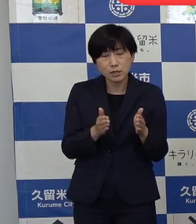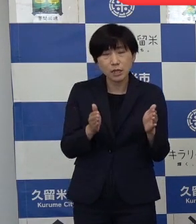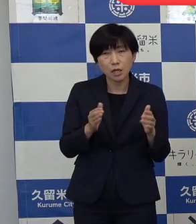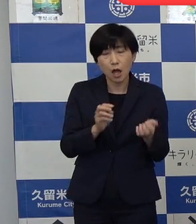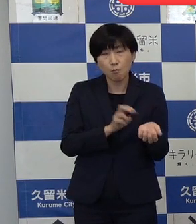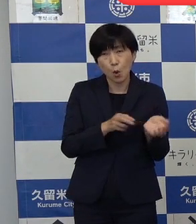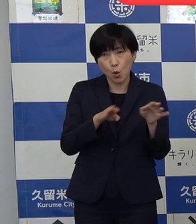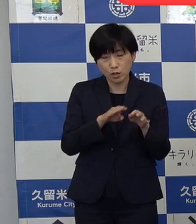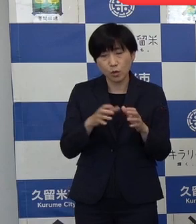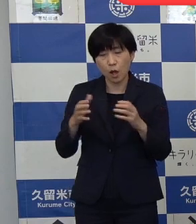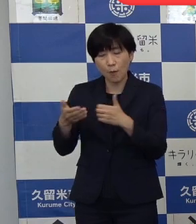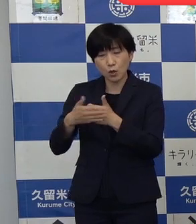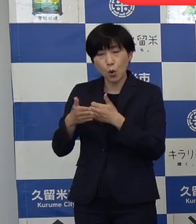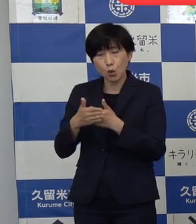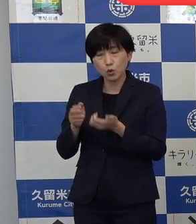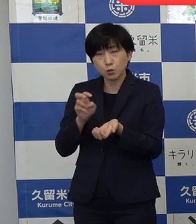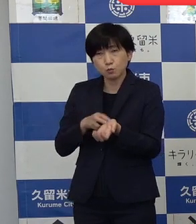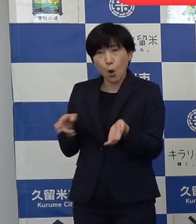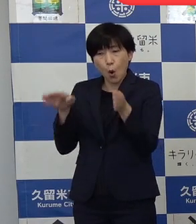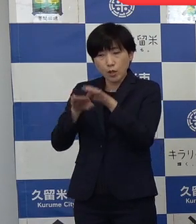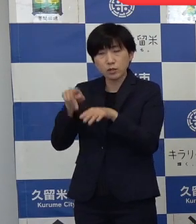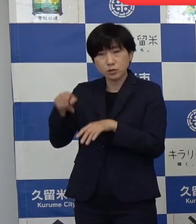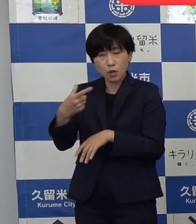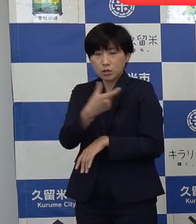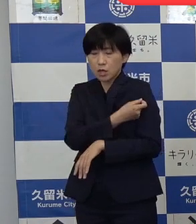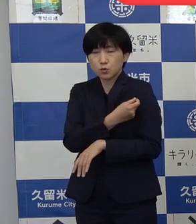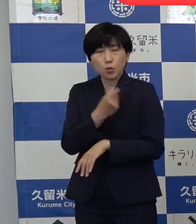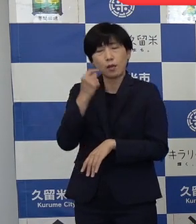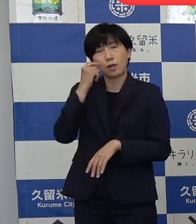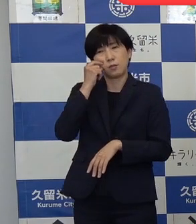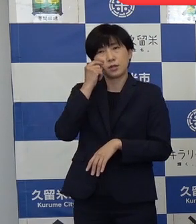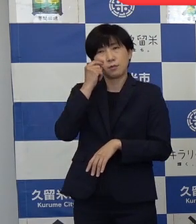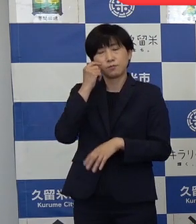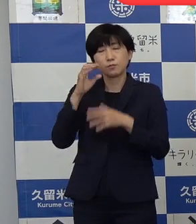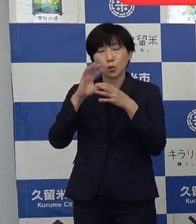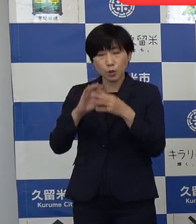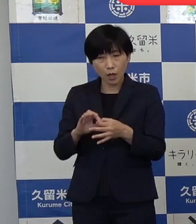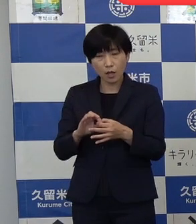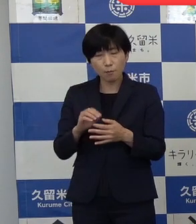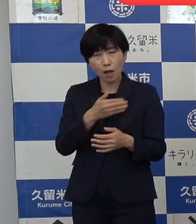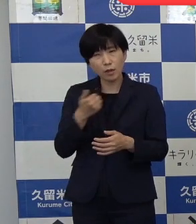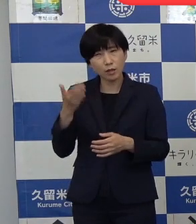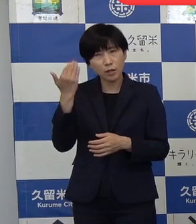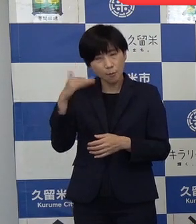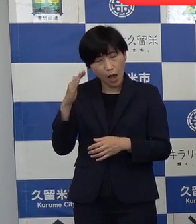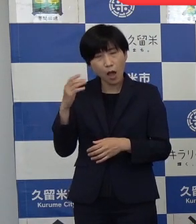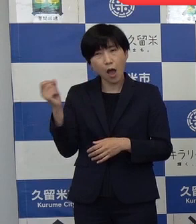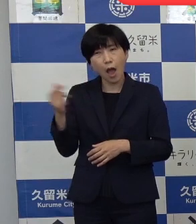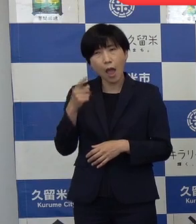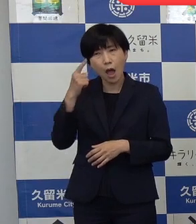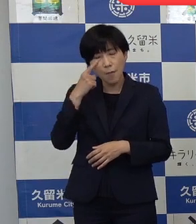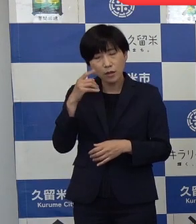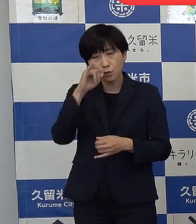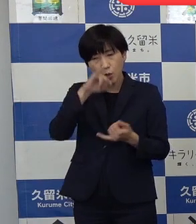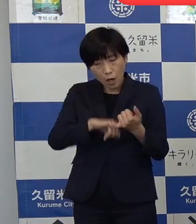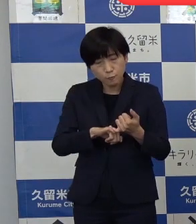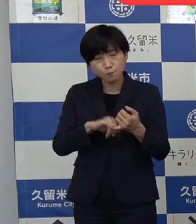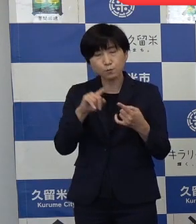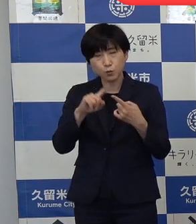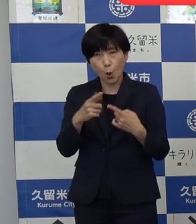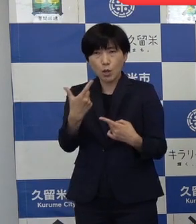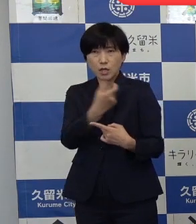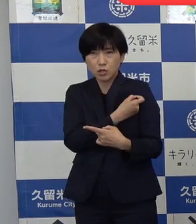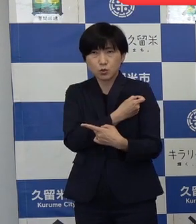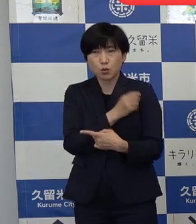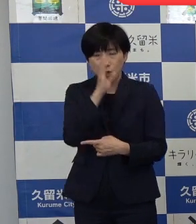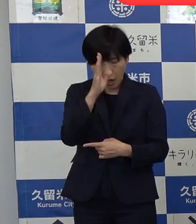協力医療機関での接種ができなくなりますので、できるだけ早い予約と接種をお願いしたい